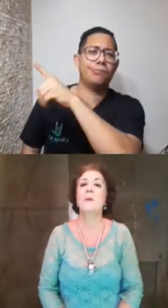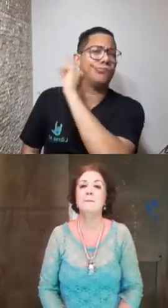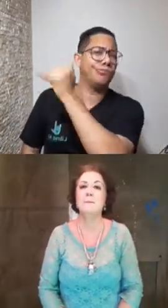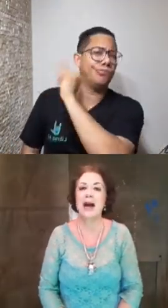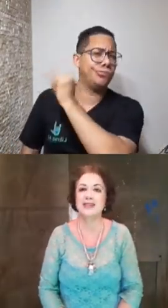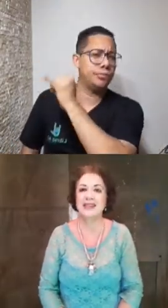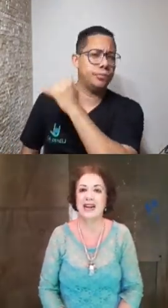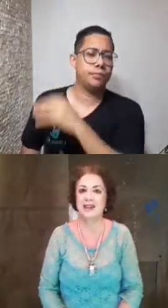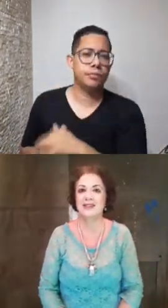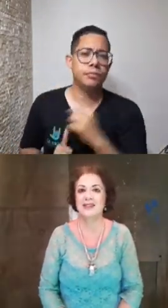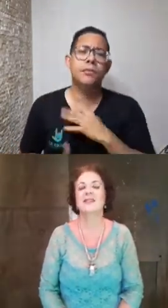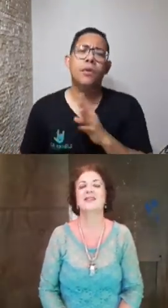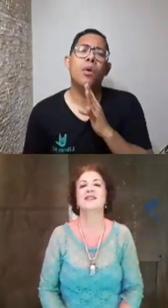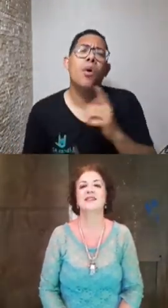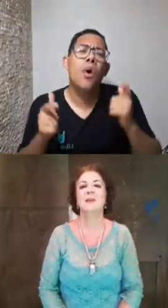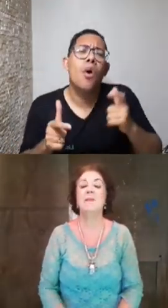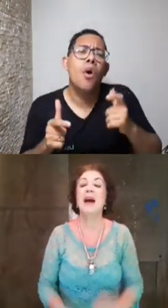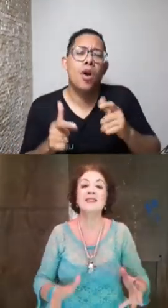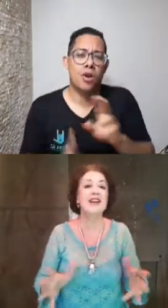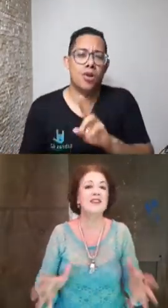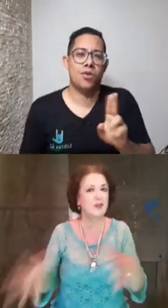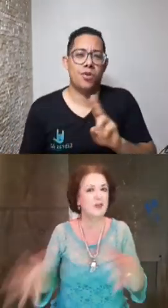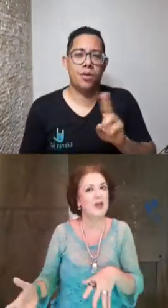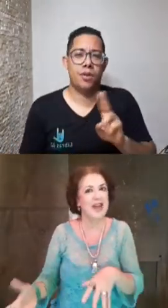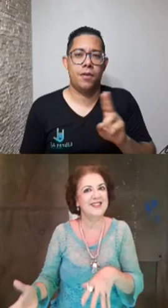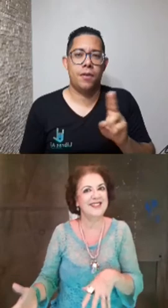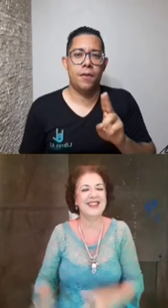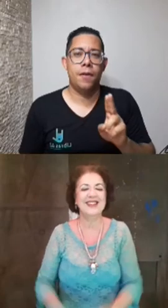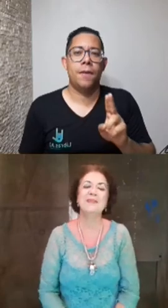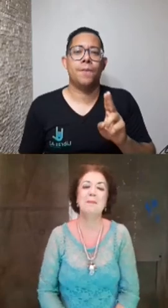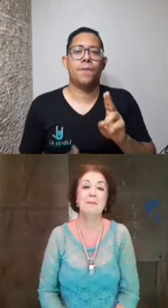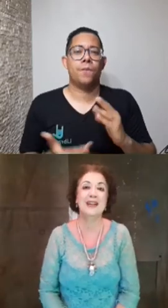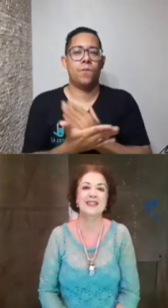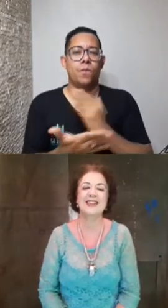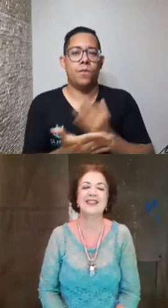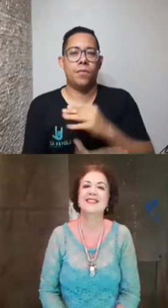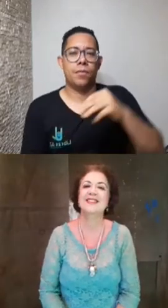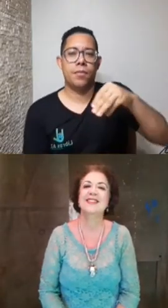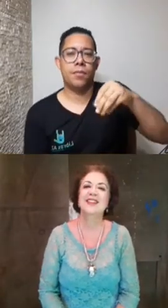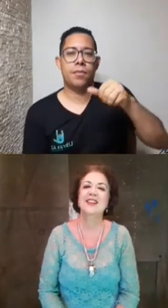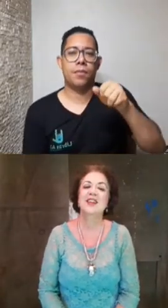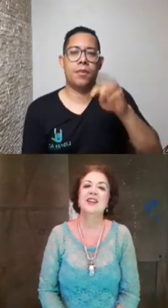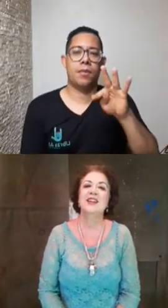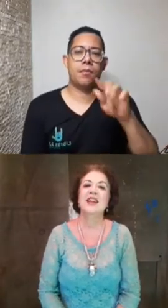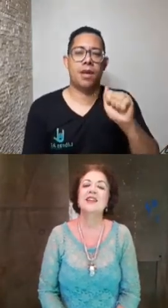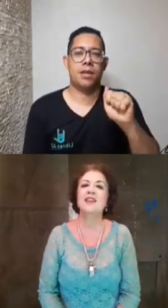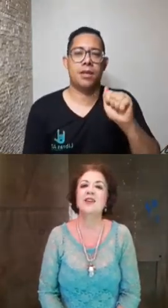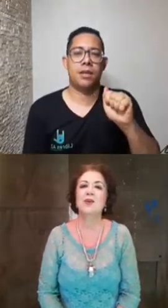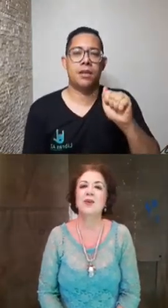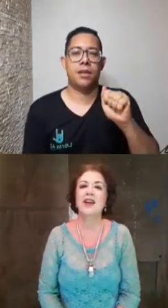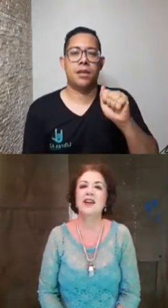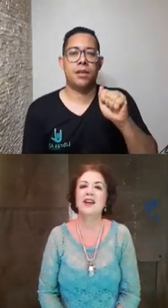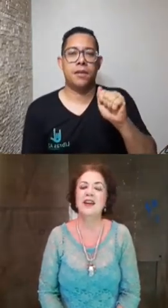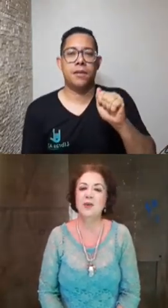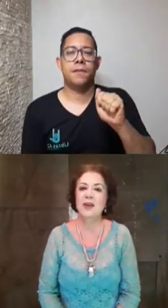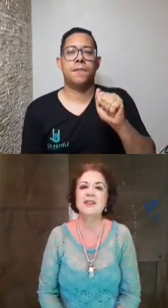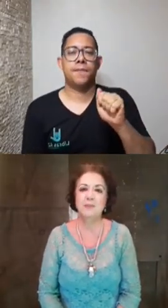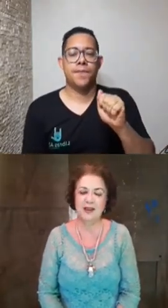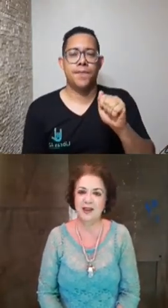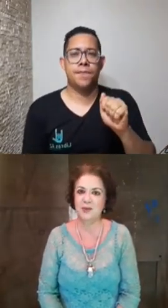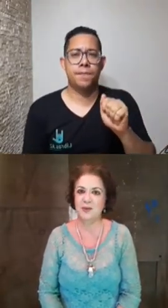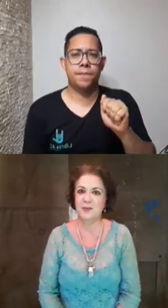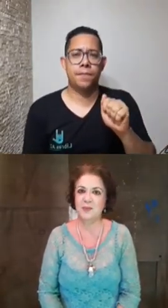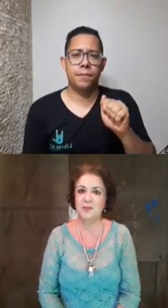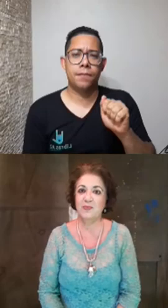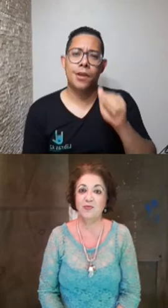livro Mata, Mata de Floresta, Mata, da escritora Heloísa